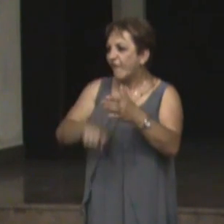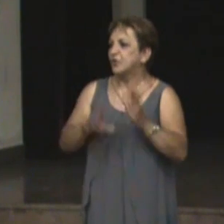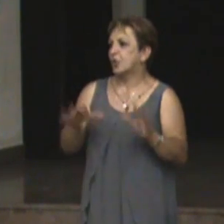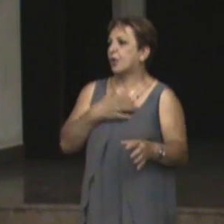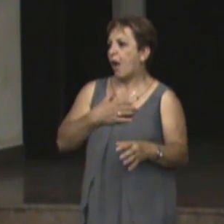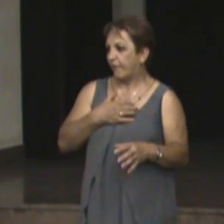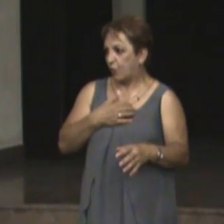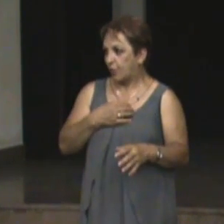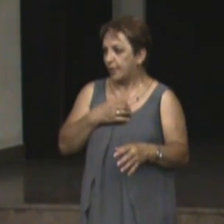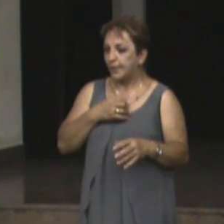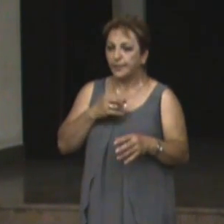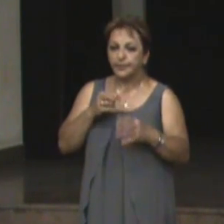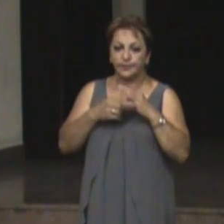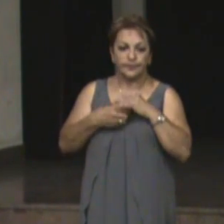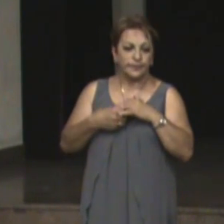Օրինակ, շատ հաճախ